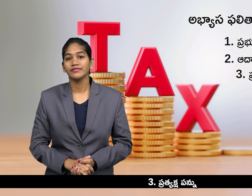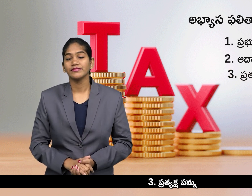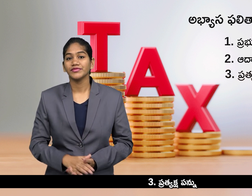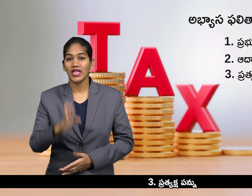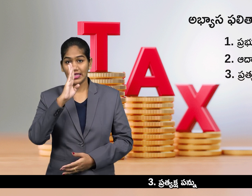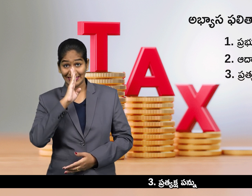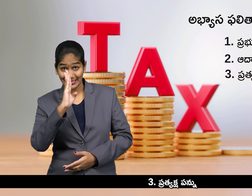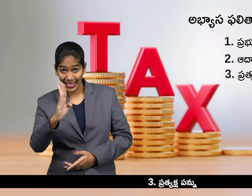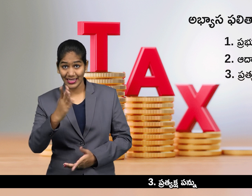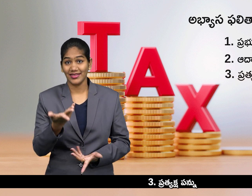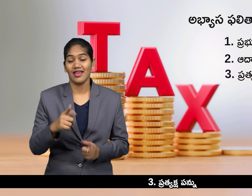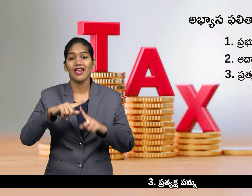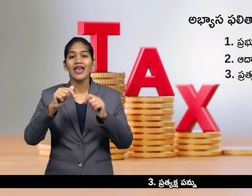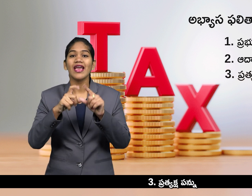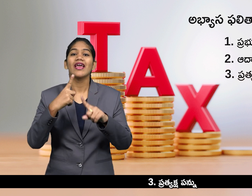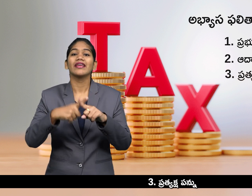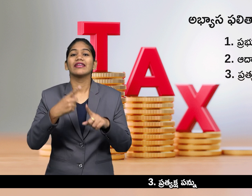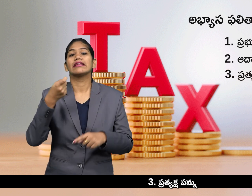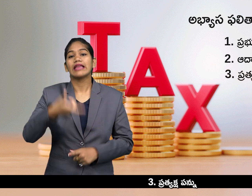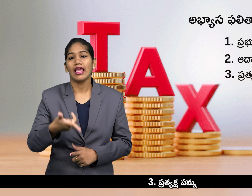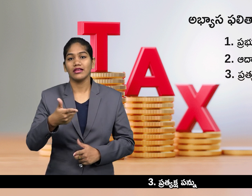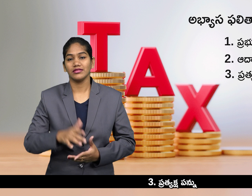3. ప్రత్యక్ష పన్ను.